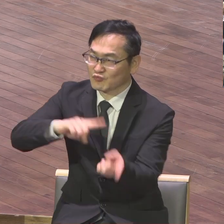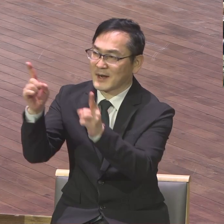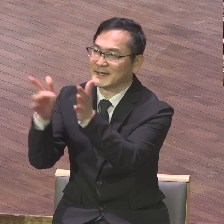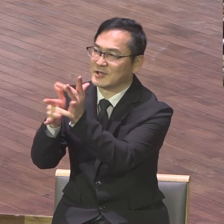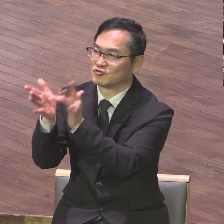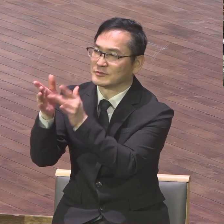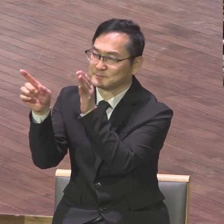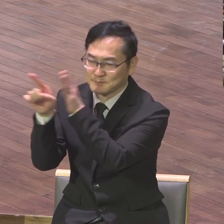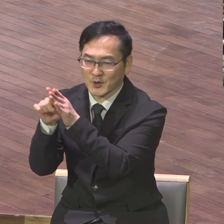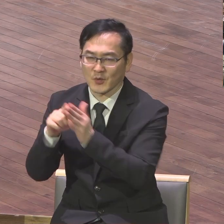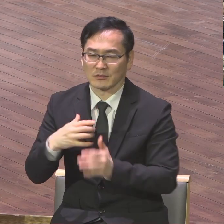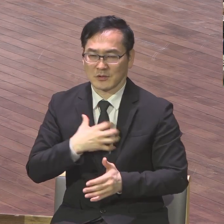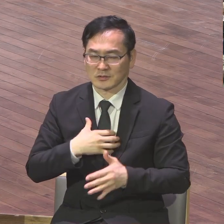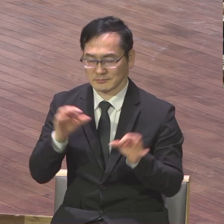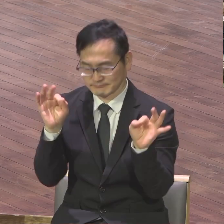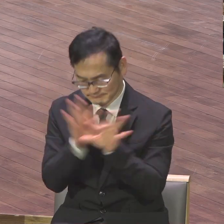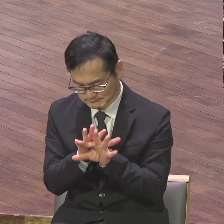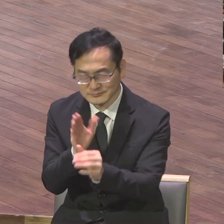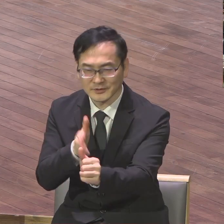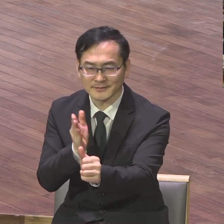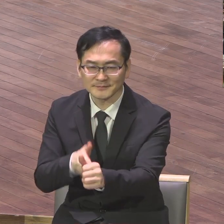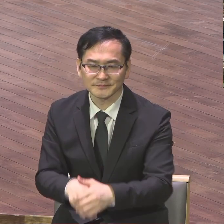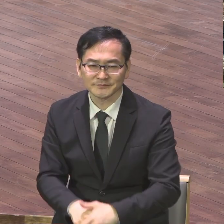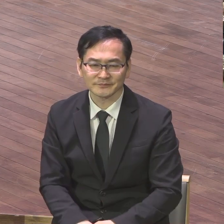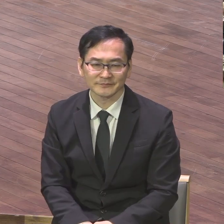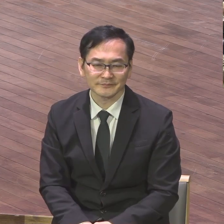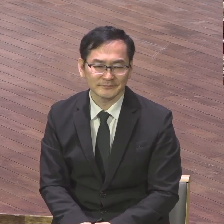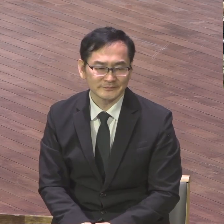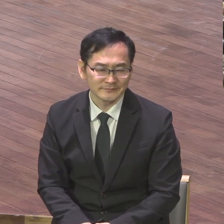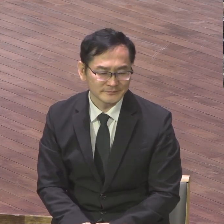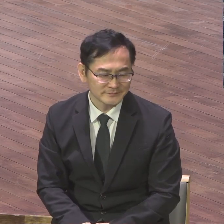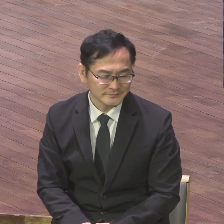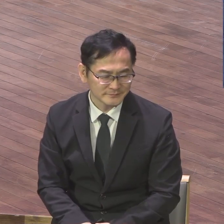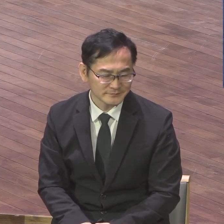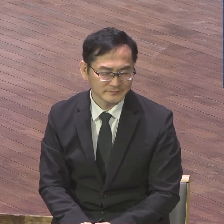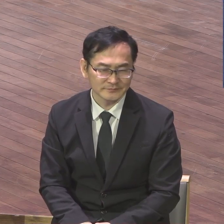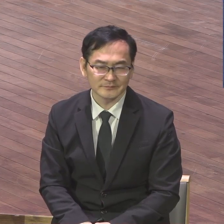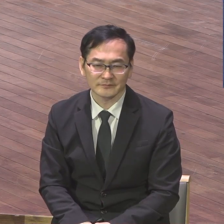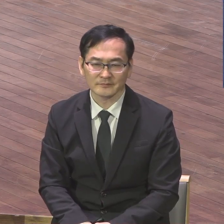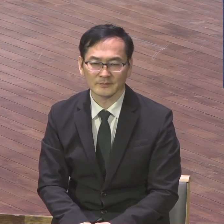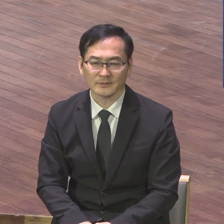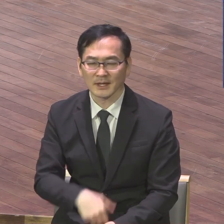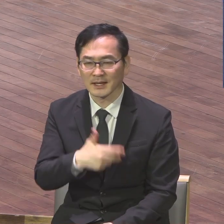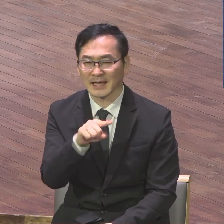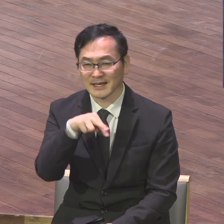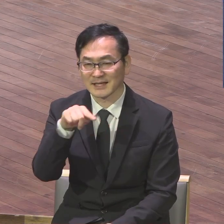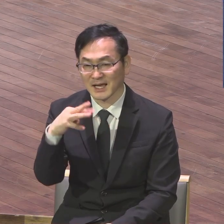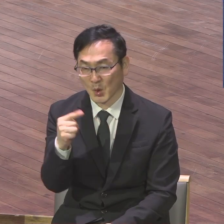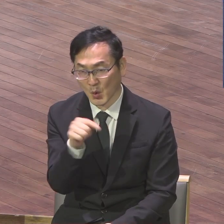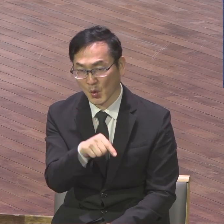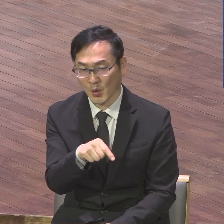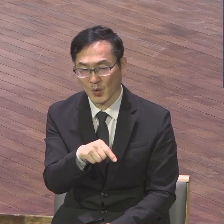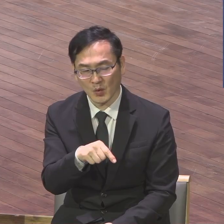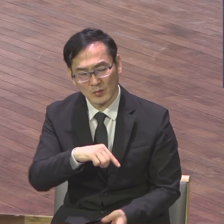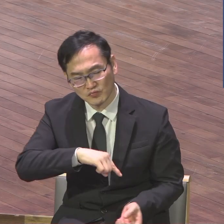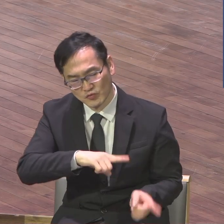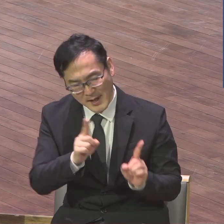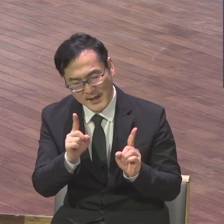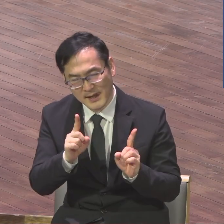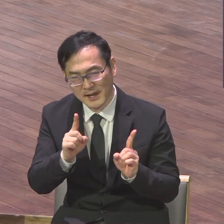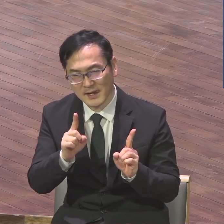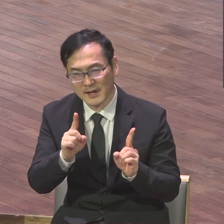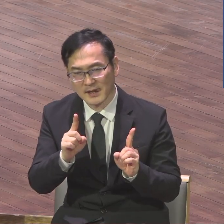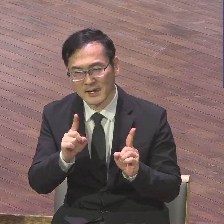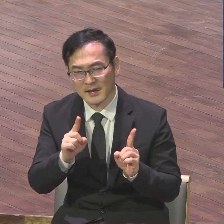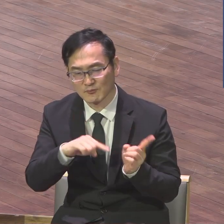바랍니다. 믿으시기 바랍니다. 둘째로 예수님은 나사로 사건을 가지고 부활 생명을 전하고자 했습니다. 지금